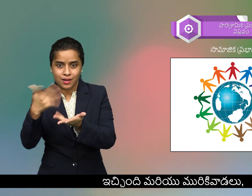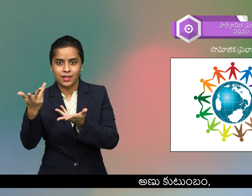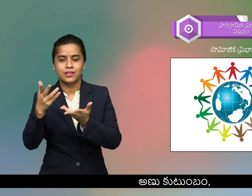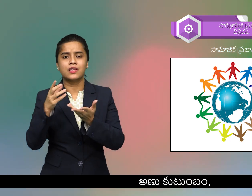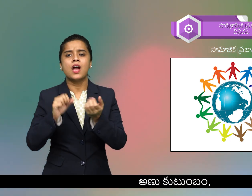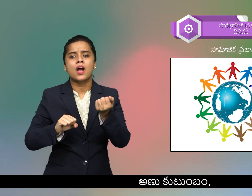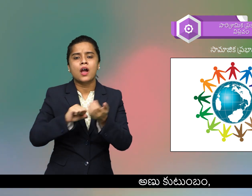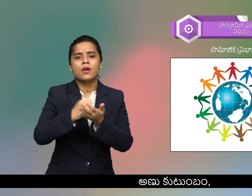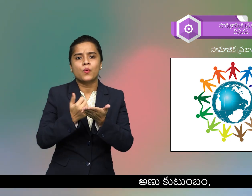అణు కుటుంబం,